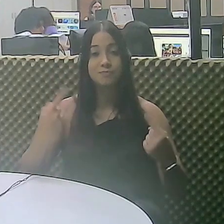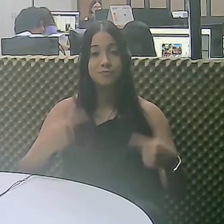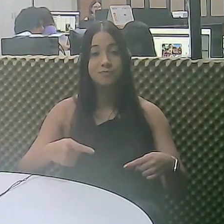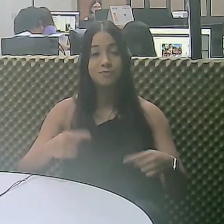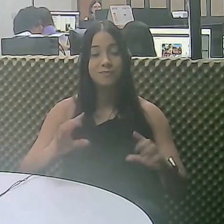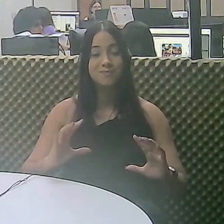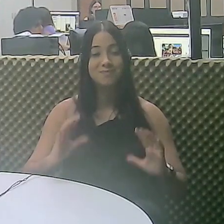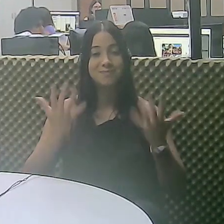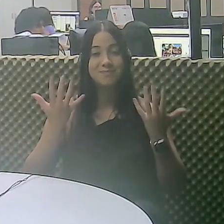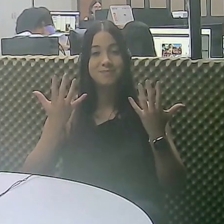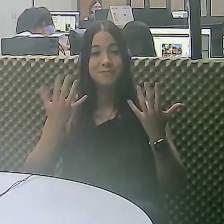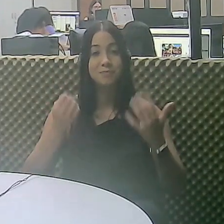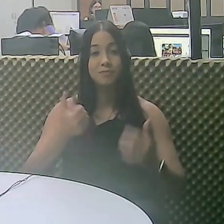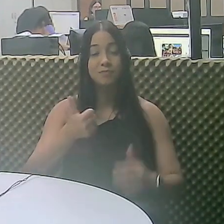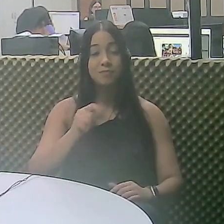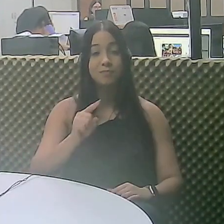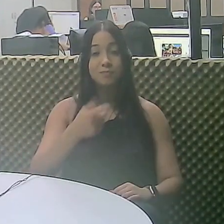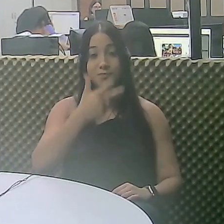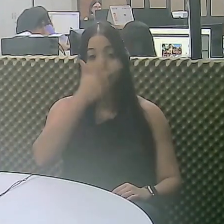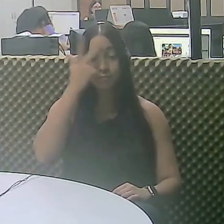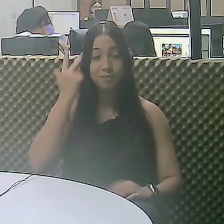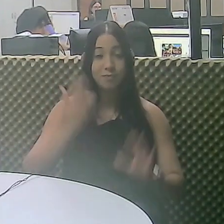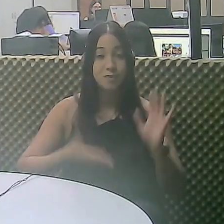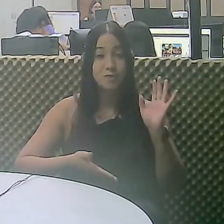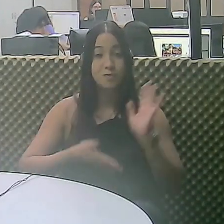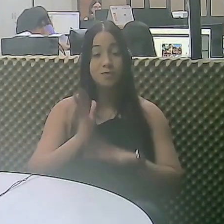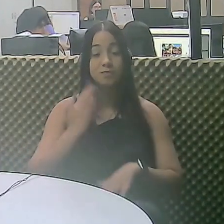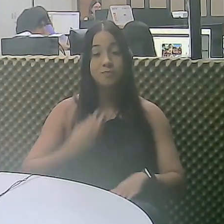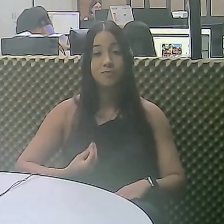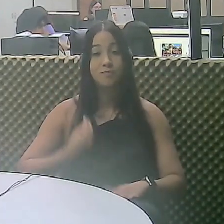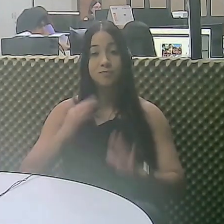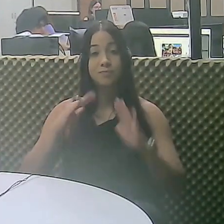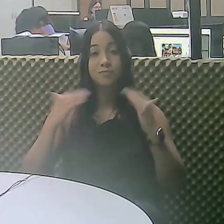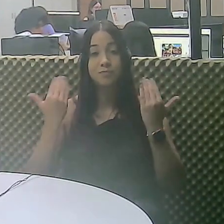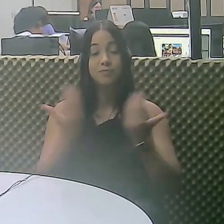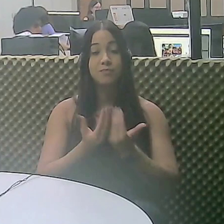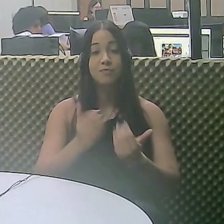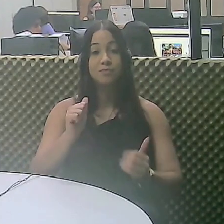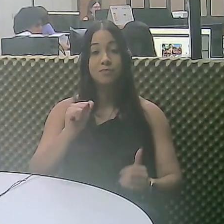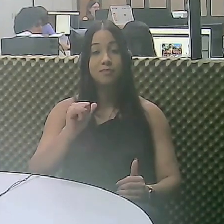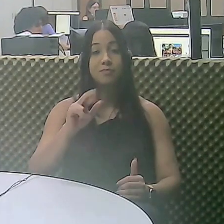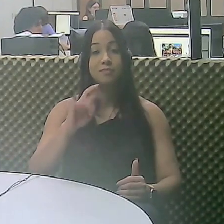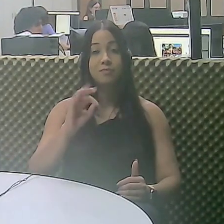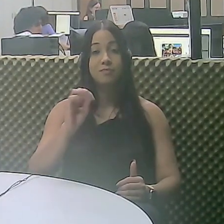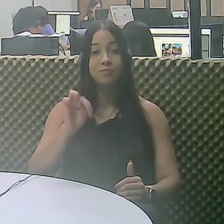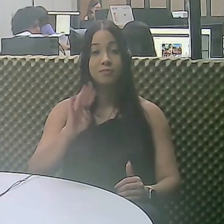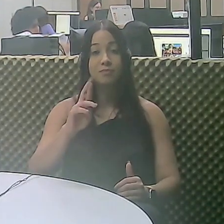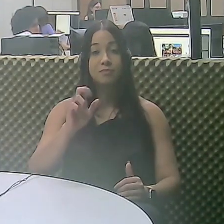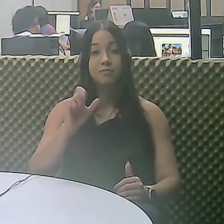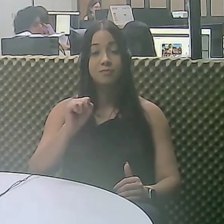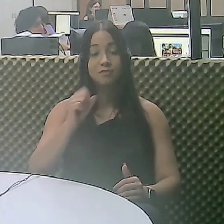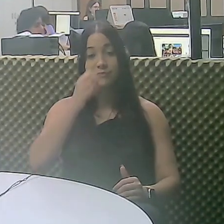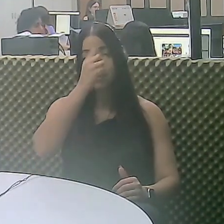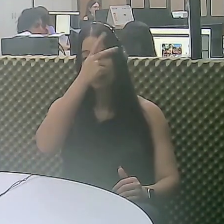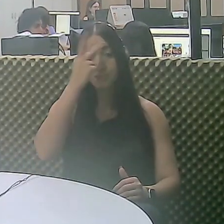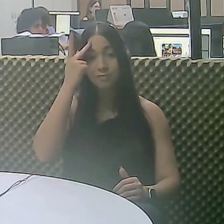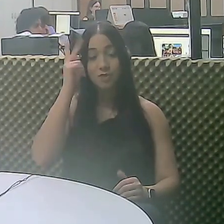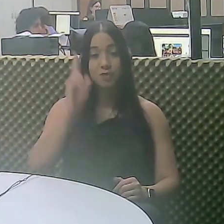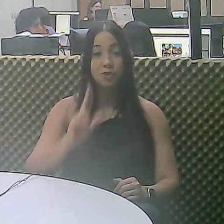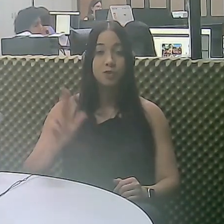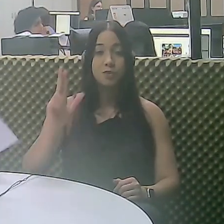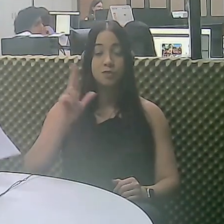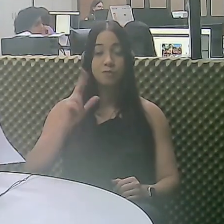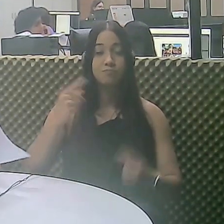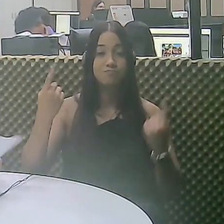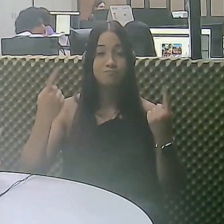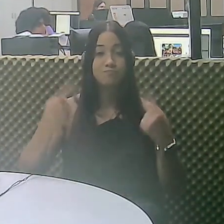muita festa para as quase 1000 pessoas que compareceram ao estádio Airton Borges realizada pela Prefeitura de Uberlândia